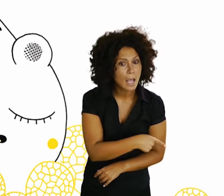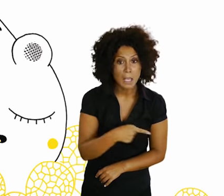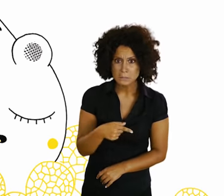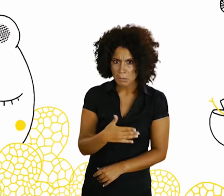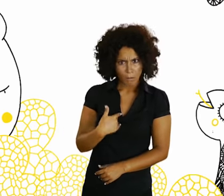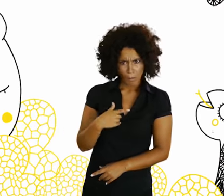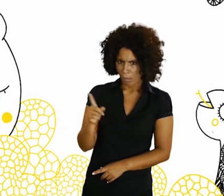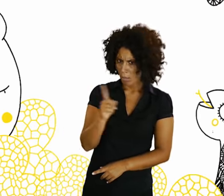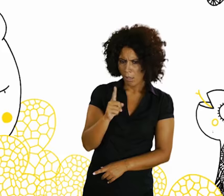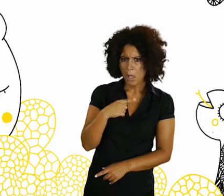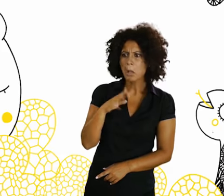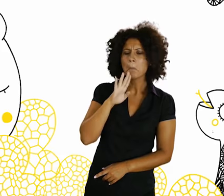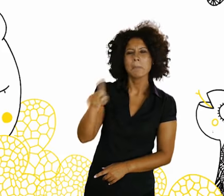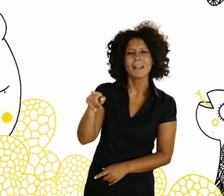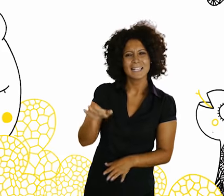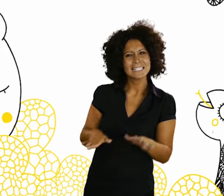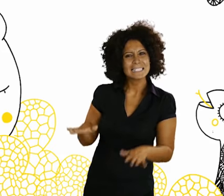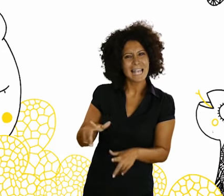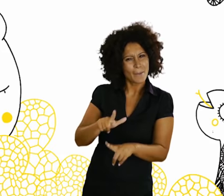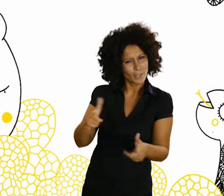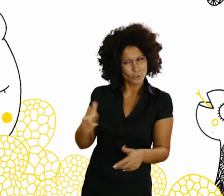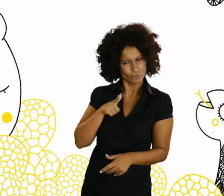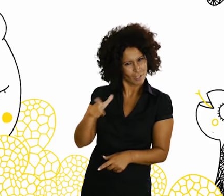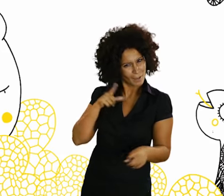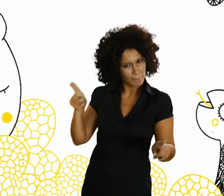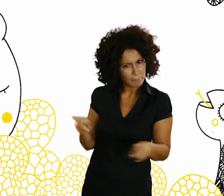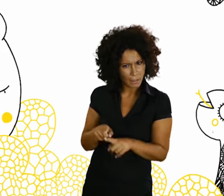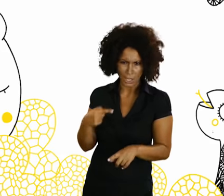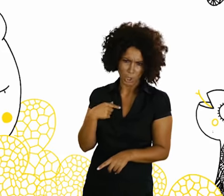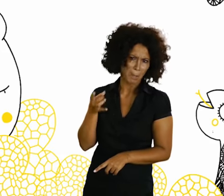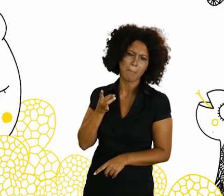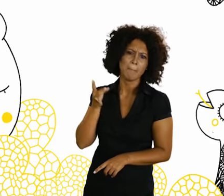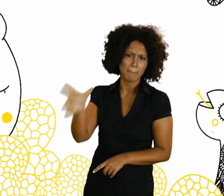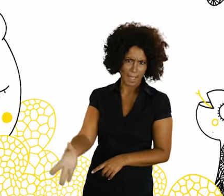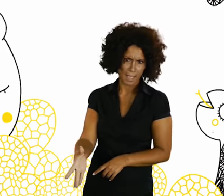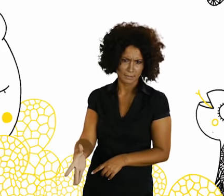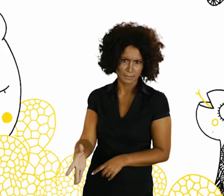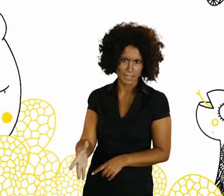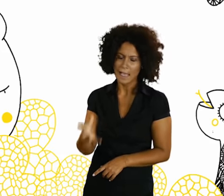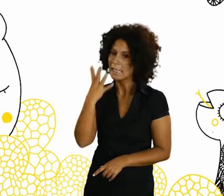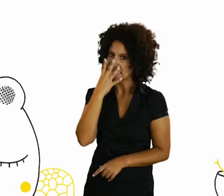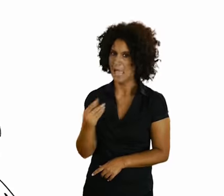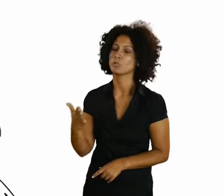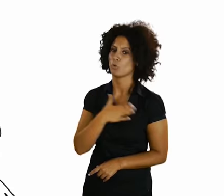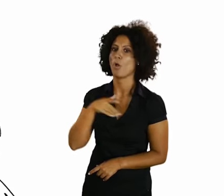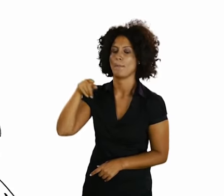Serpente. No, io le ho detto che sono più veloce di lei. È stato Tasso.